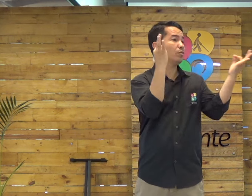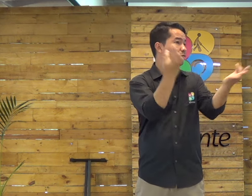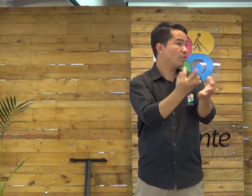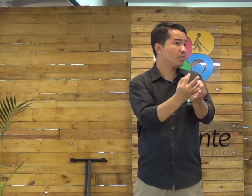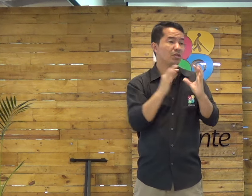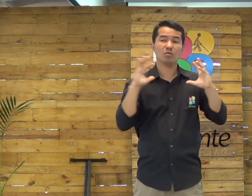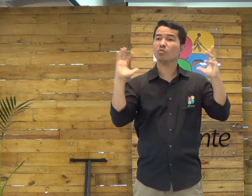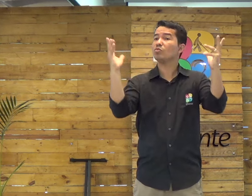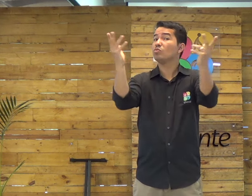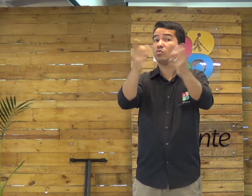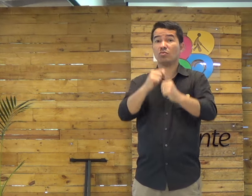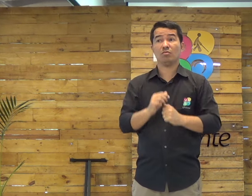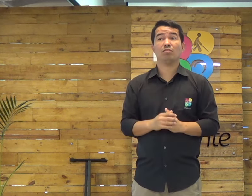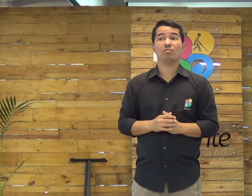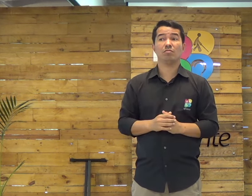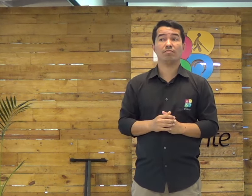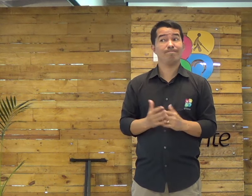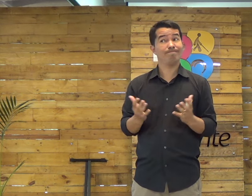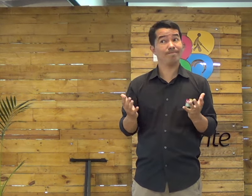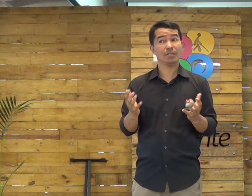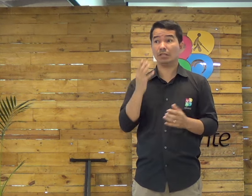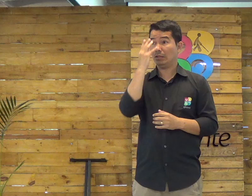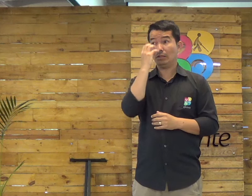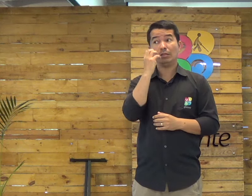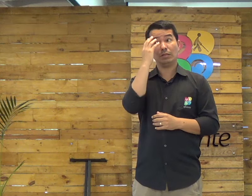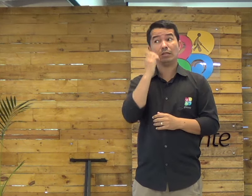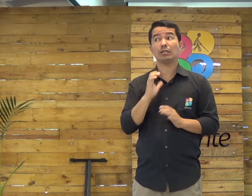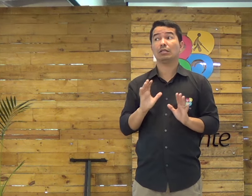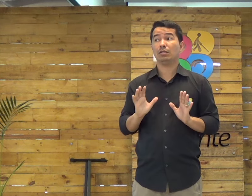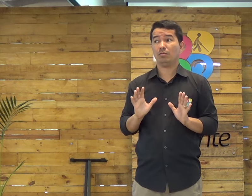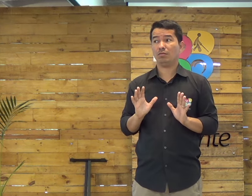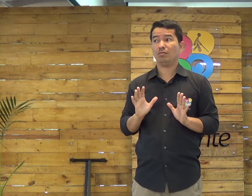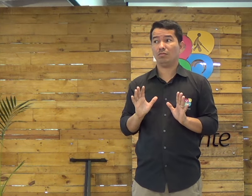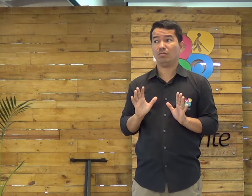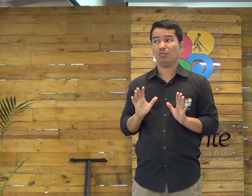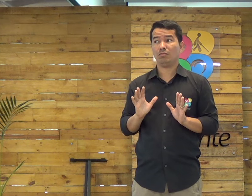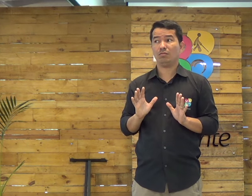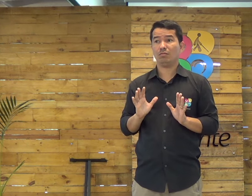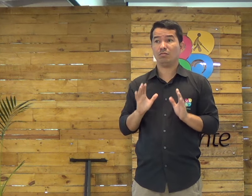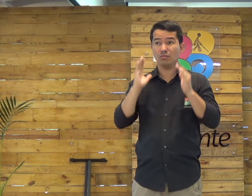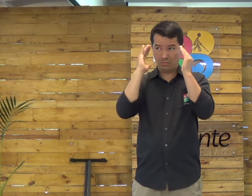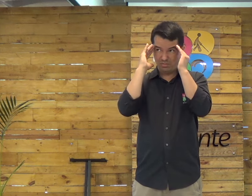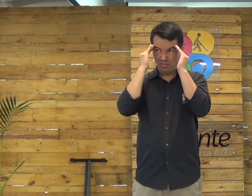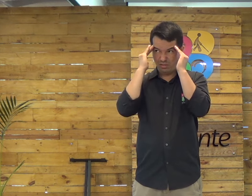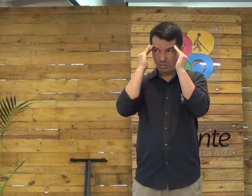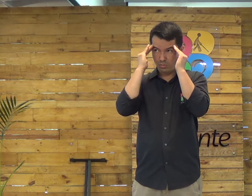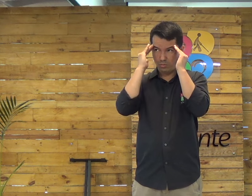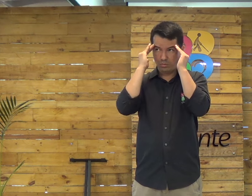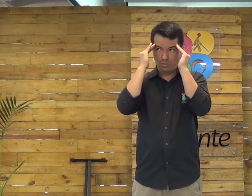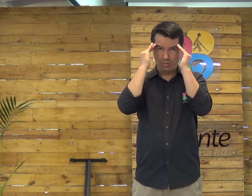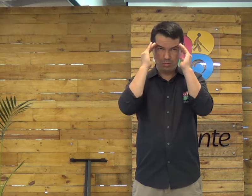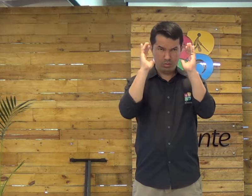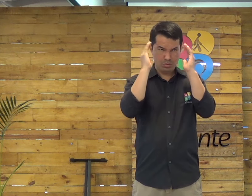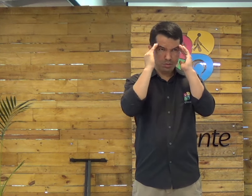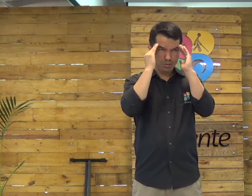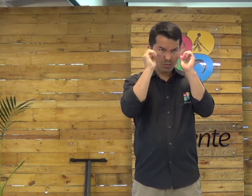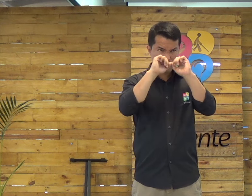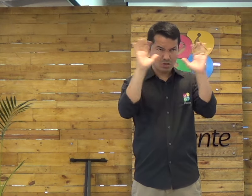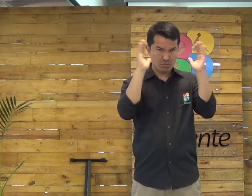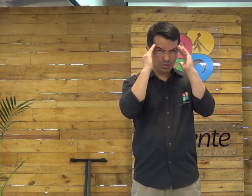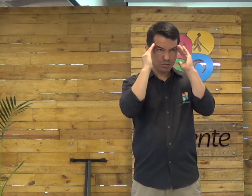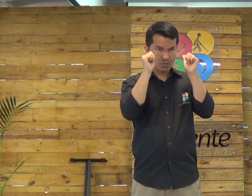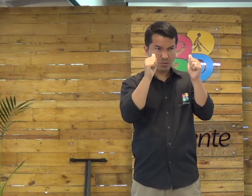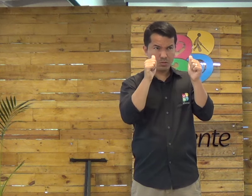Fala de Jesus para os seus amigos, para a sua família, para todas as pessoas. Porque é sério. Entende? Você